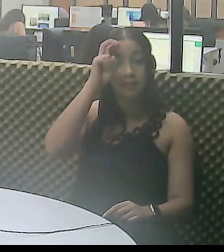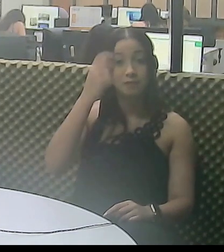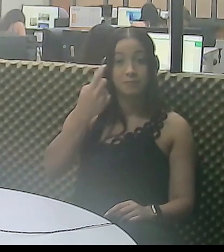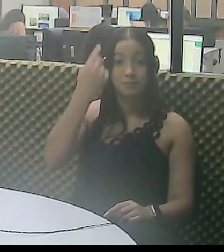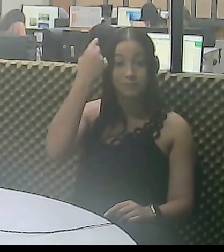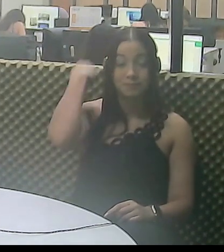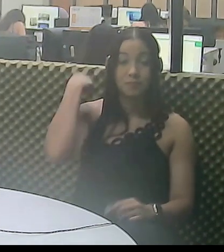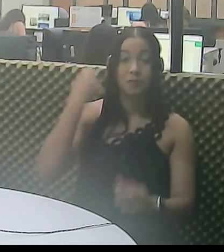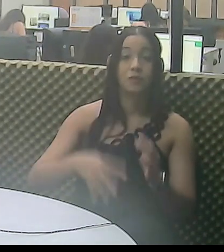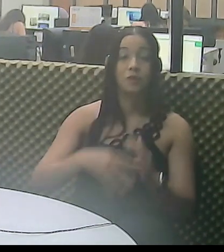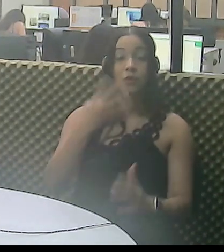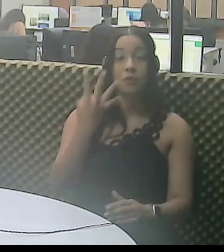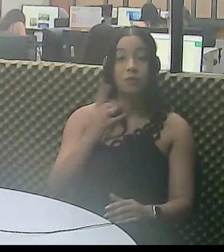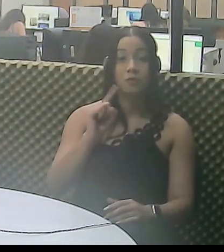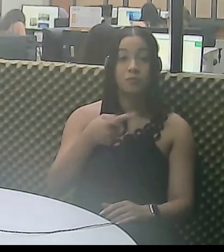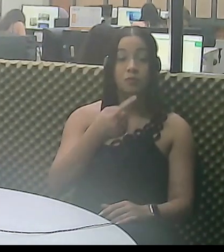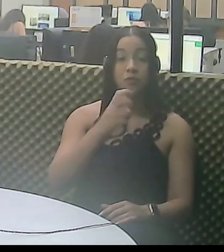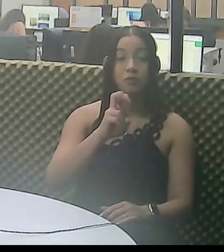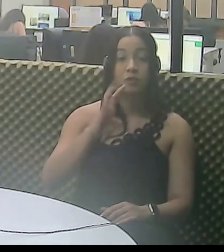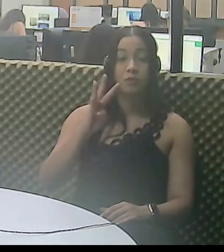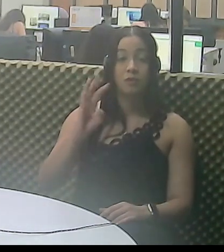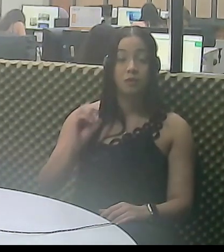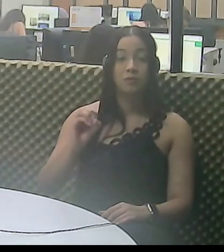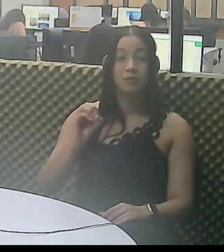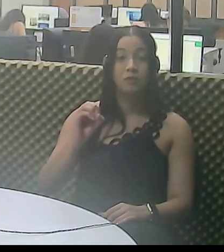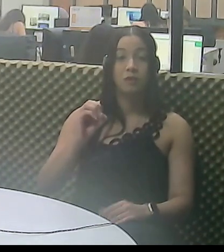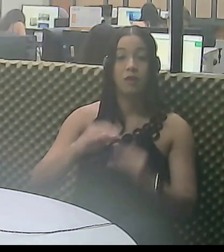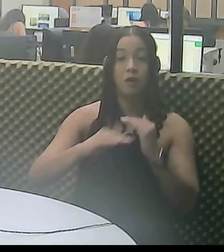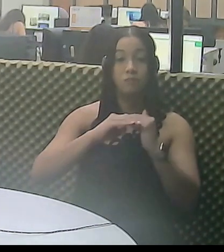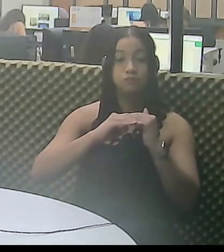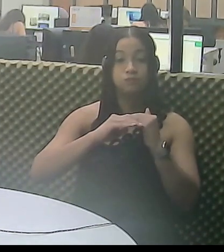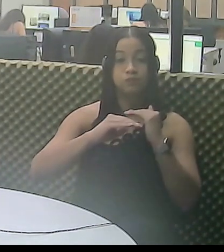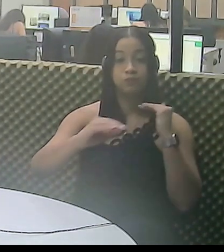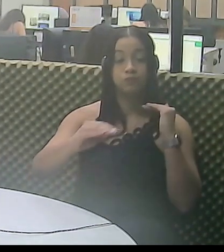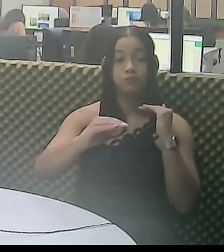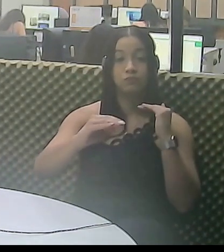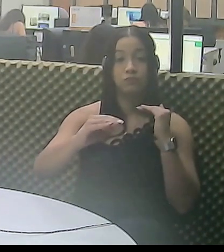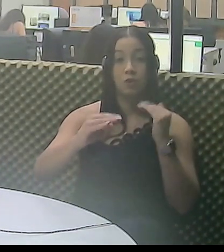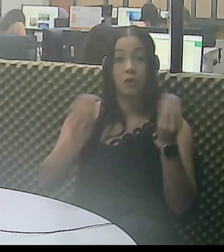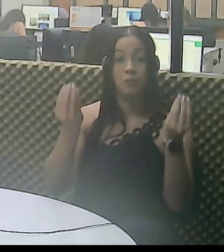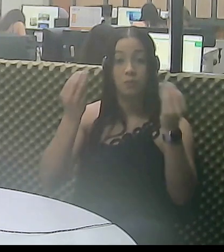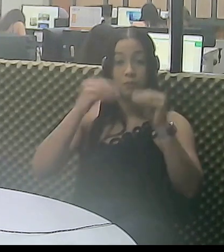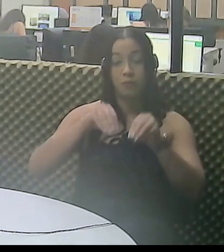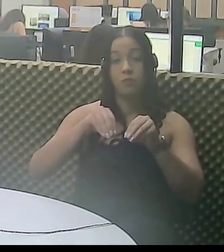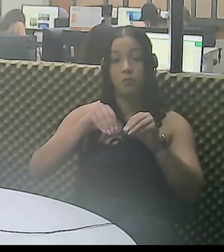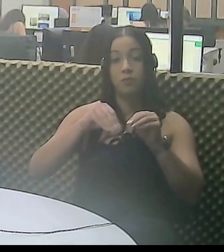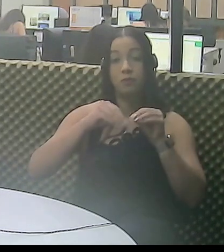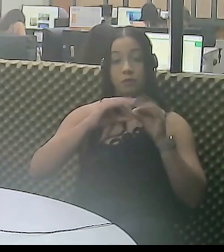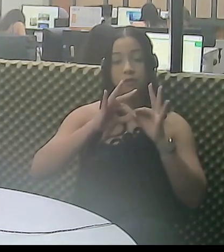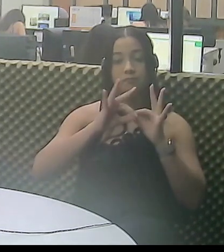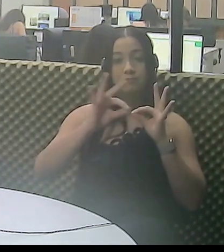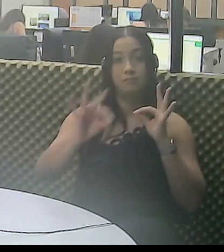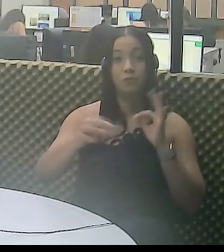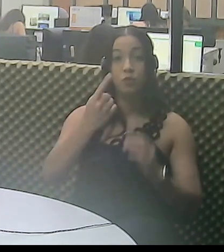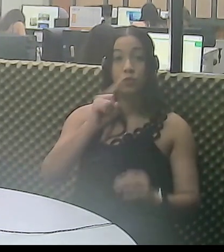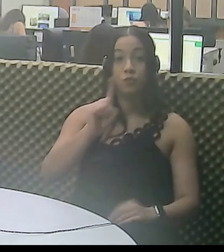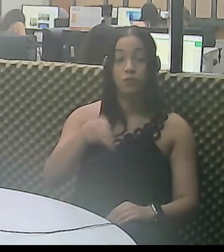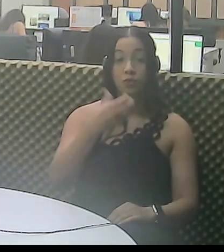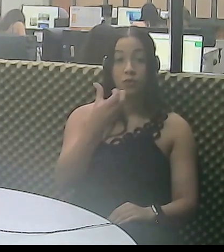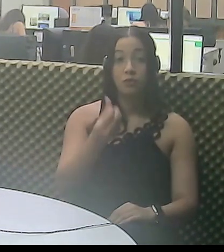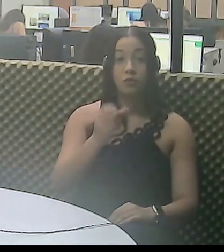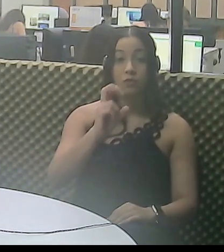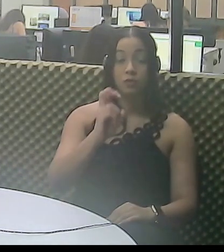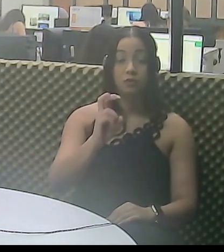quinta-feira, 4.540 metros quadrados de pavimento de concreto haviam sido aplicados em um trecho de